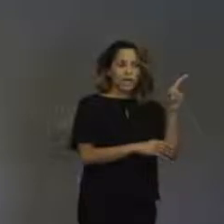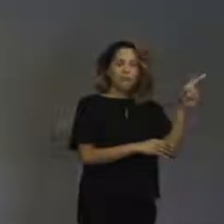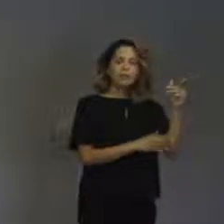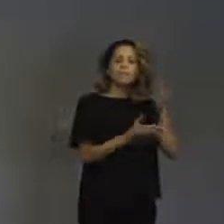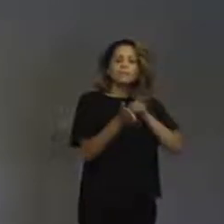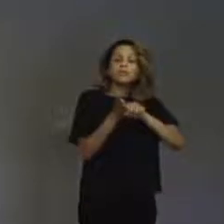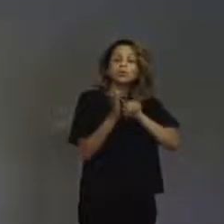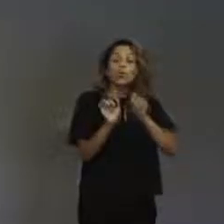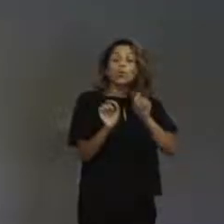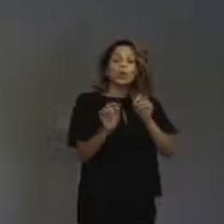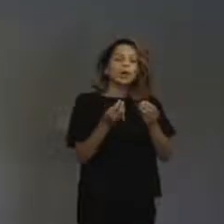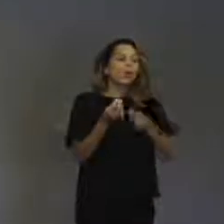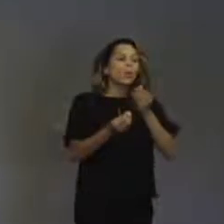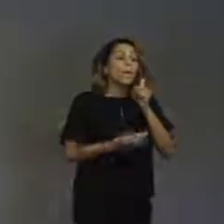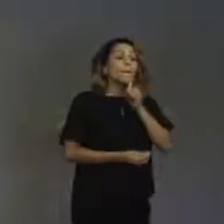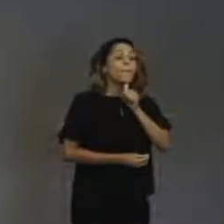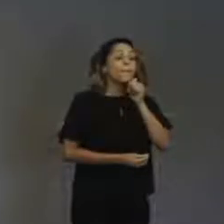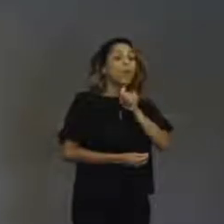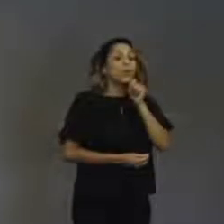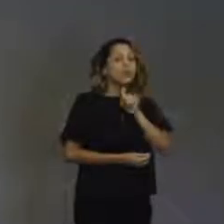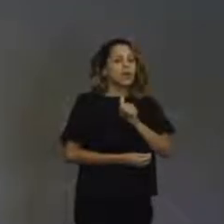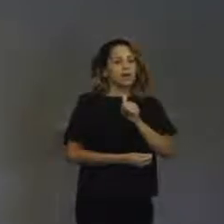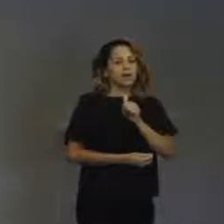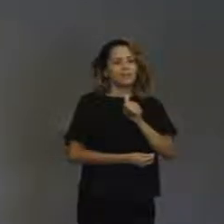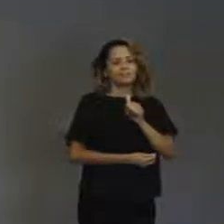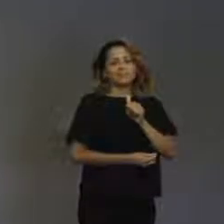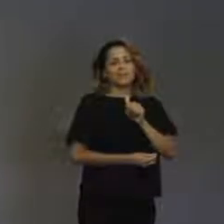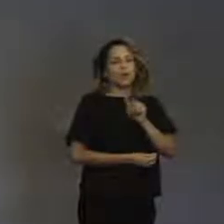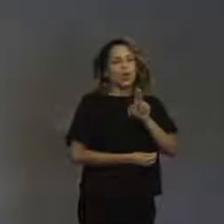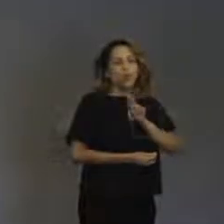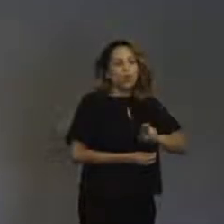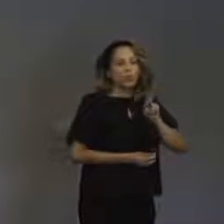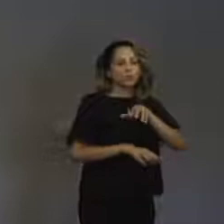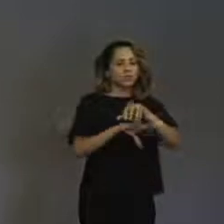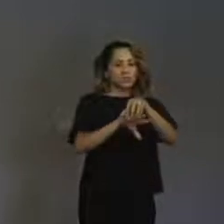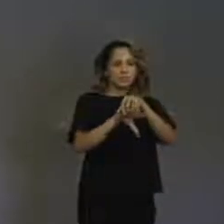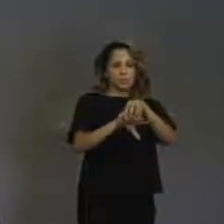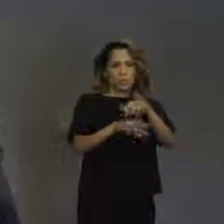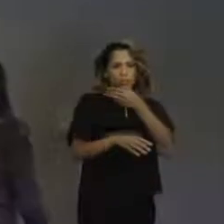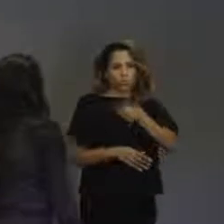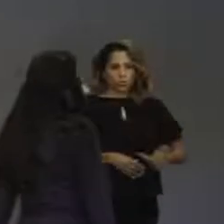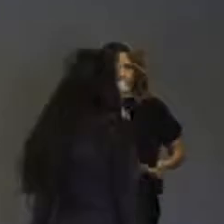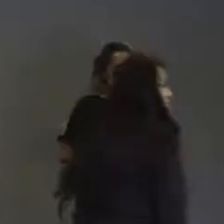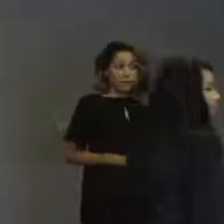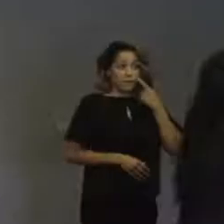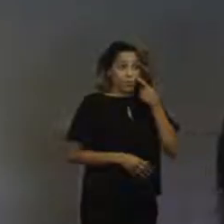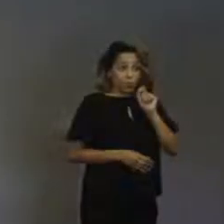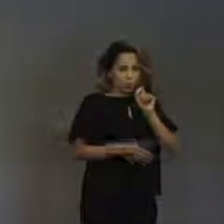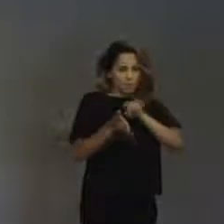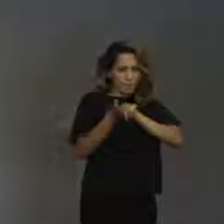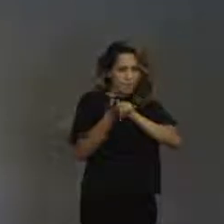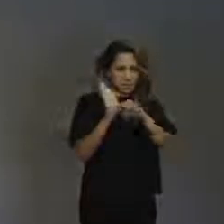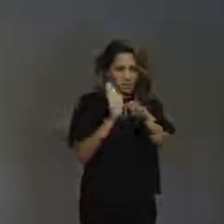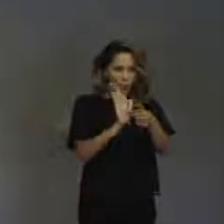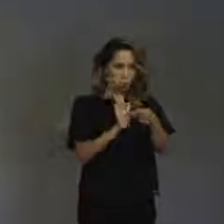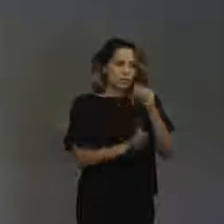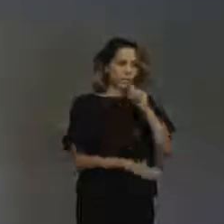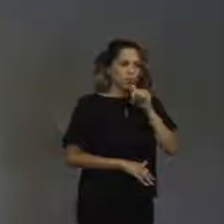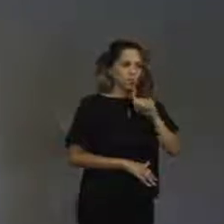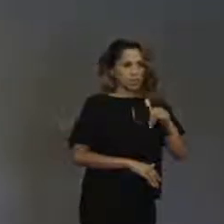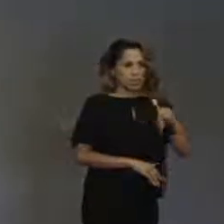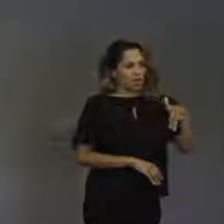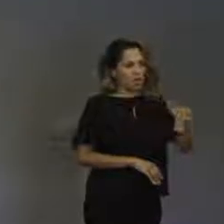são os deslocamentos das mulheres na cidade. E ela viu que as mulheres andam muito mais a pé do que os homens. As